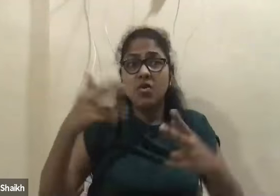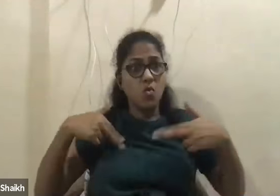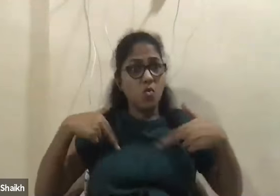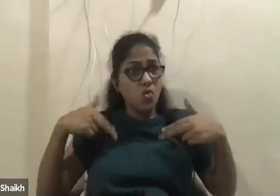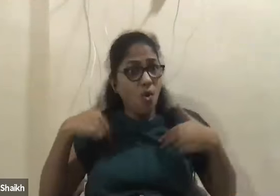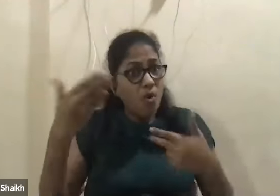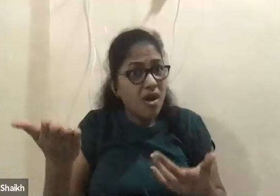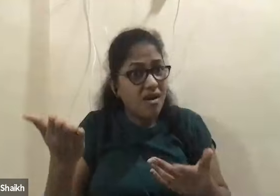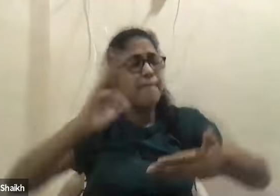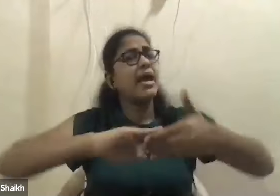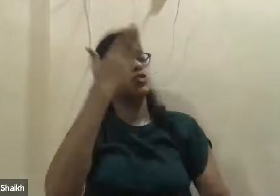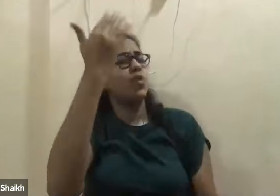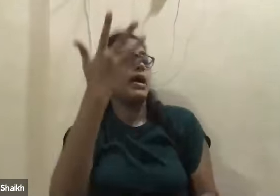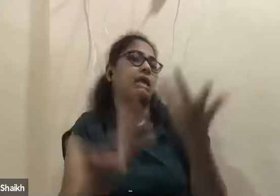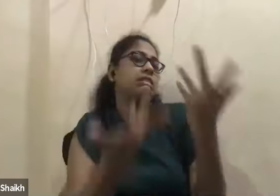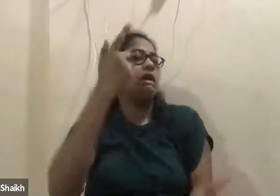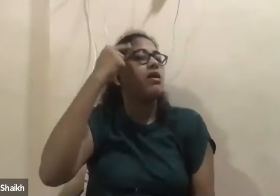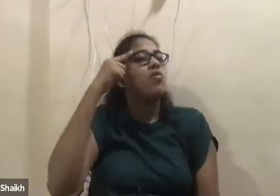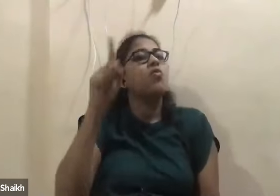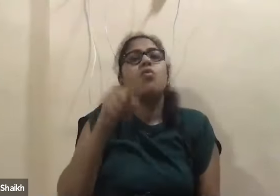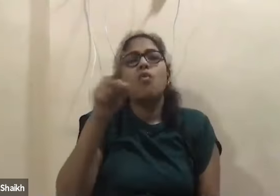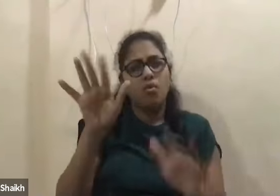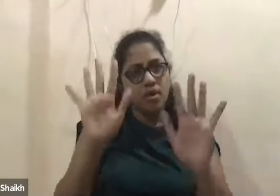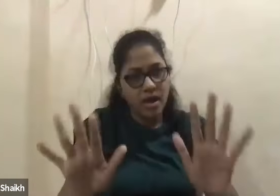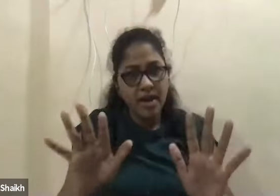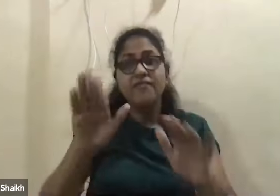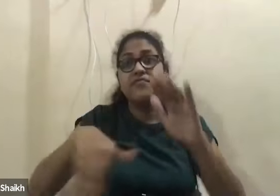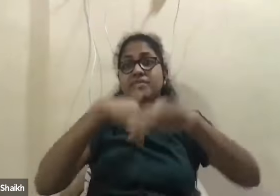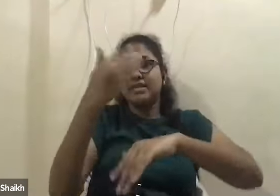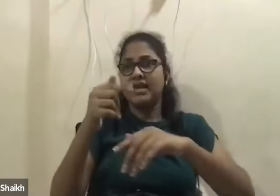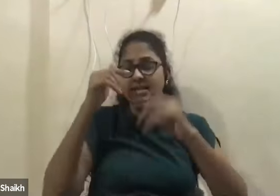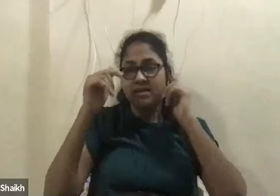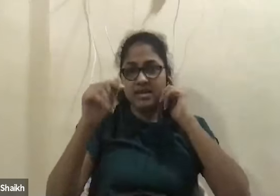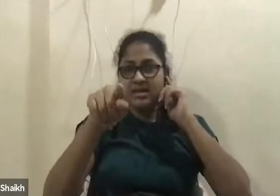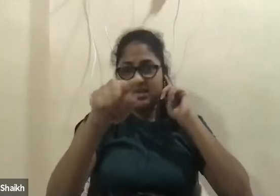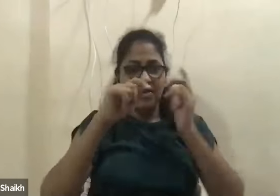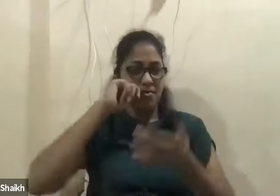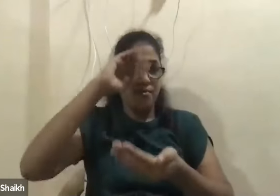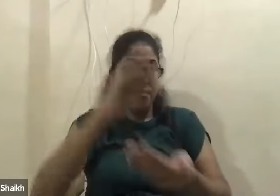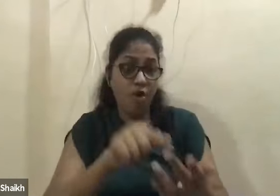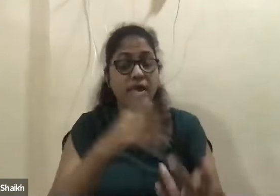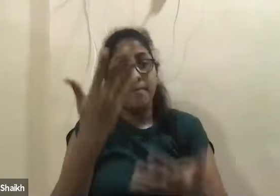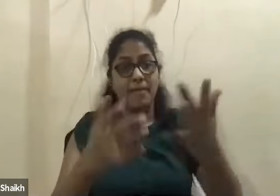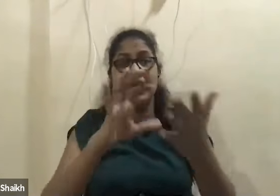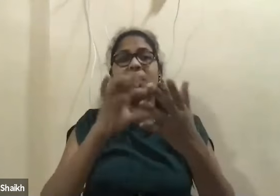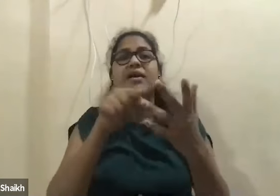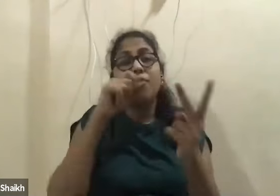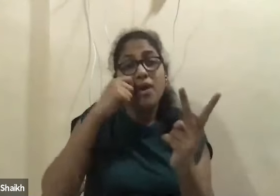she may tomorrow get a relinquishment deed signed from our son. उसको तो कुछ समझ में नहीं आएगा,